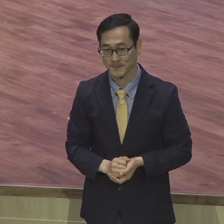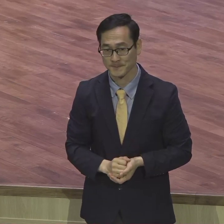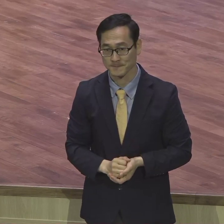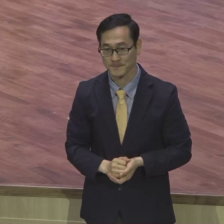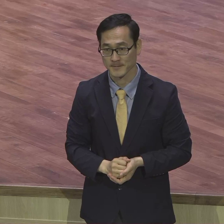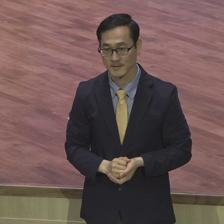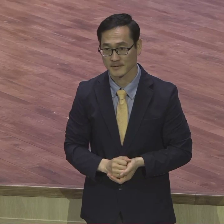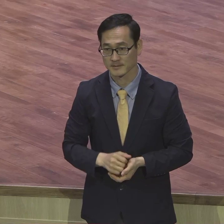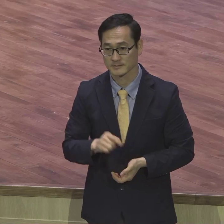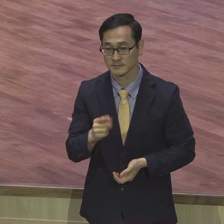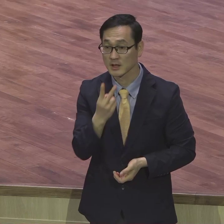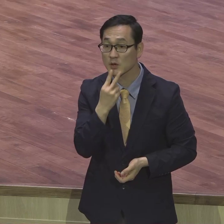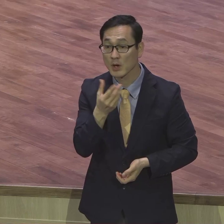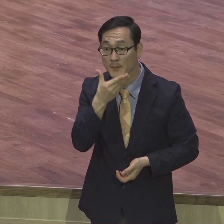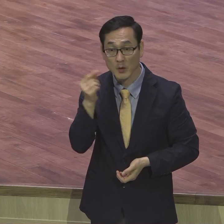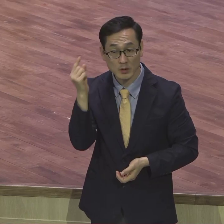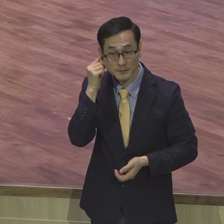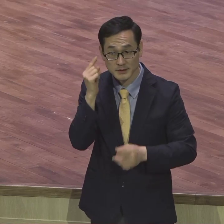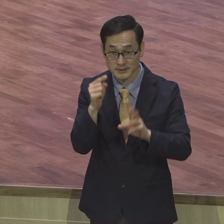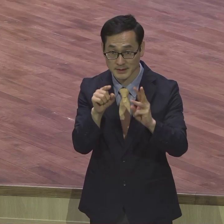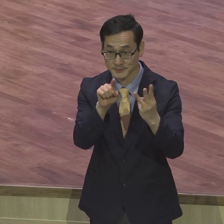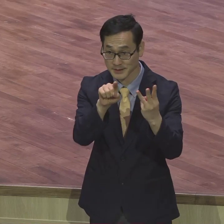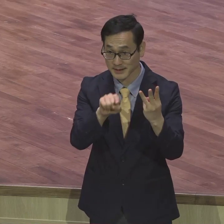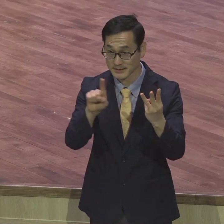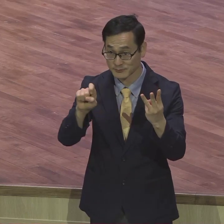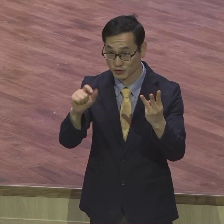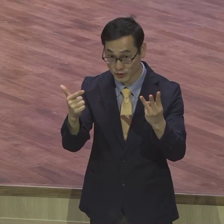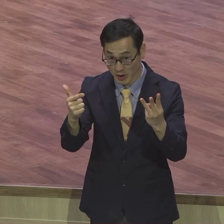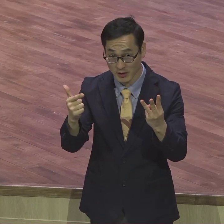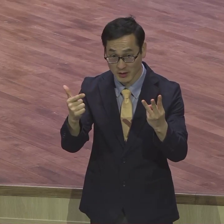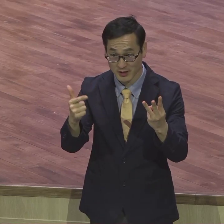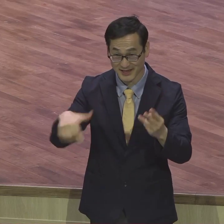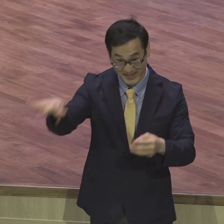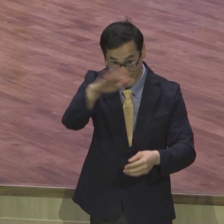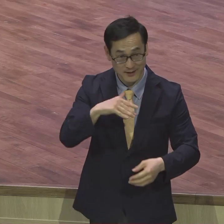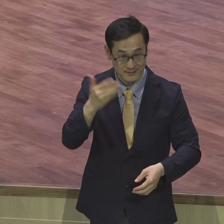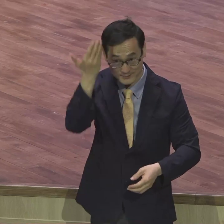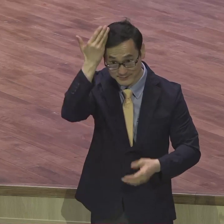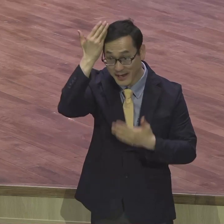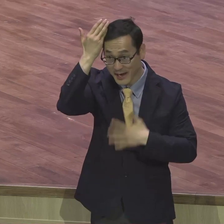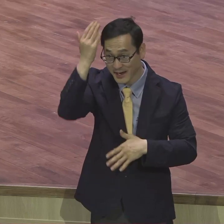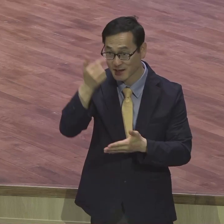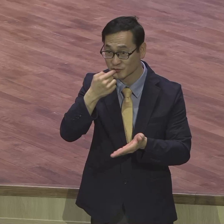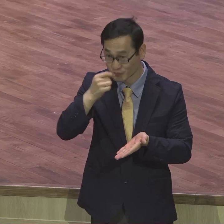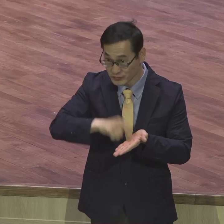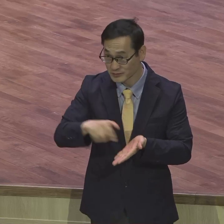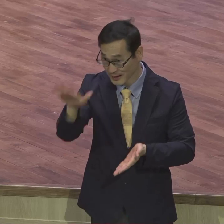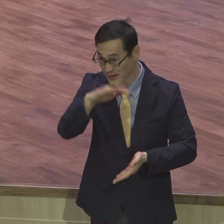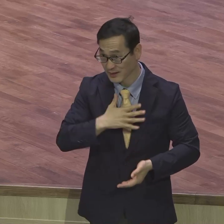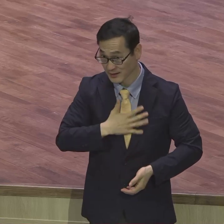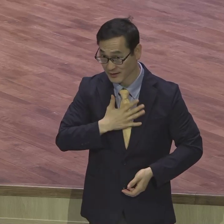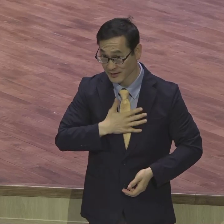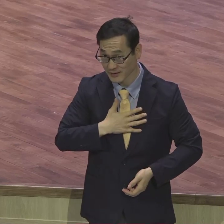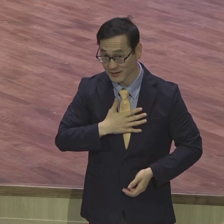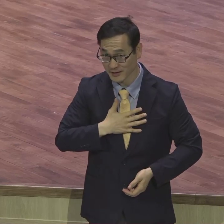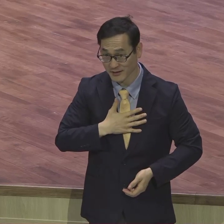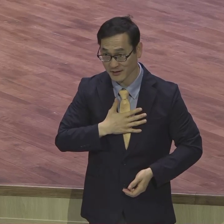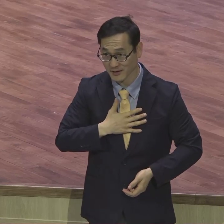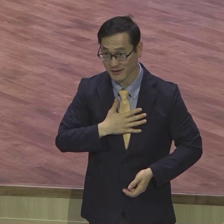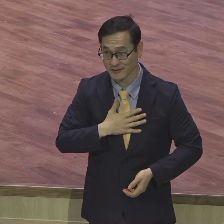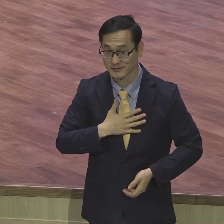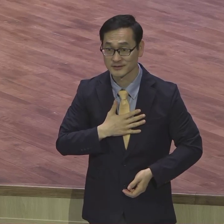요한복음 3장 16절은 교회 단위에서 하는지 모르는 사람이 없잖아요. 성경 66권의 요절이다.